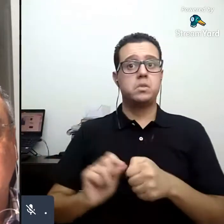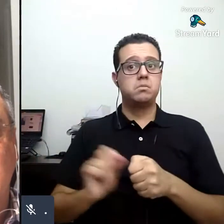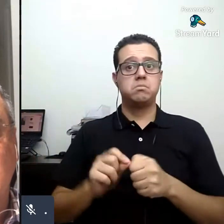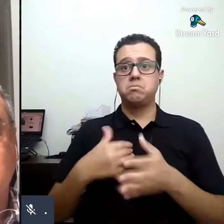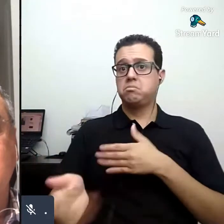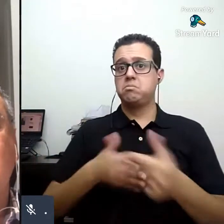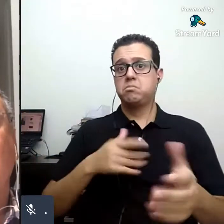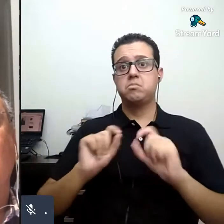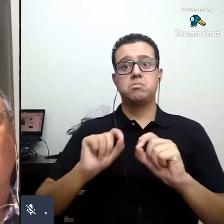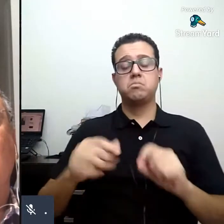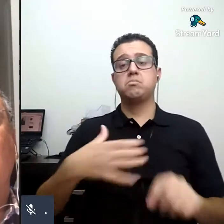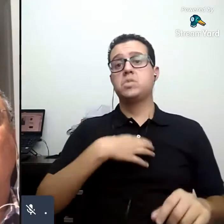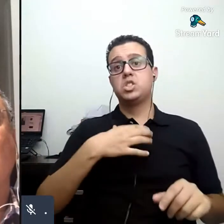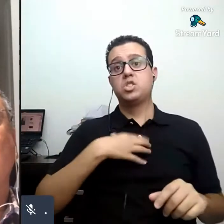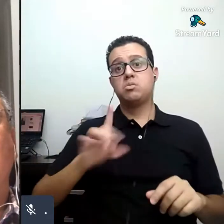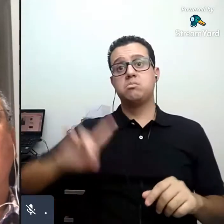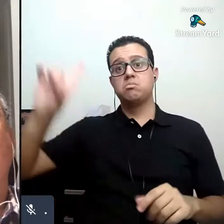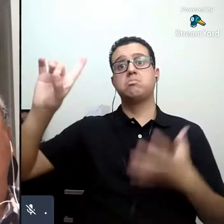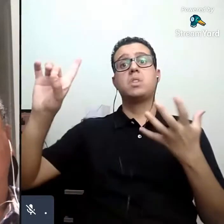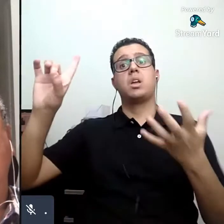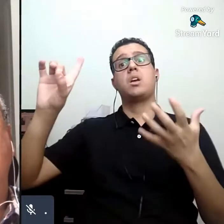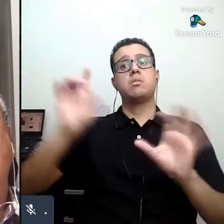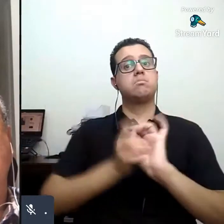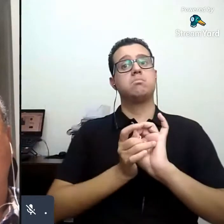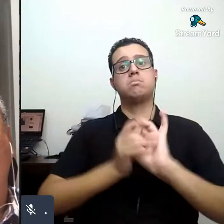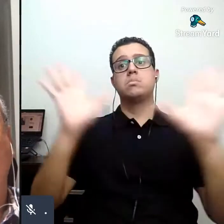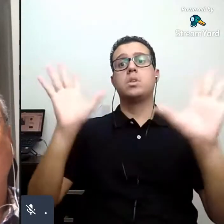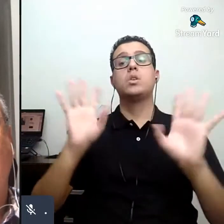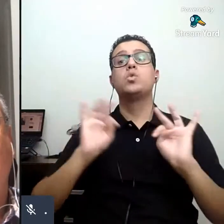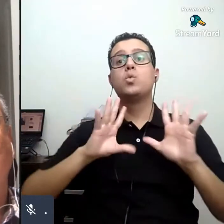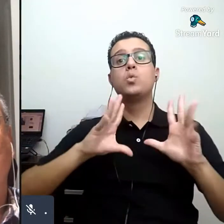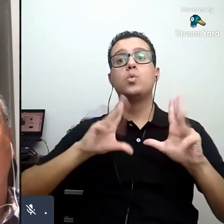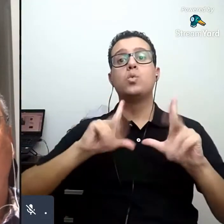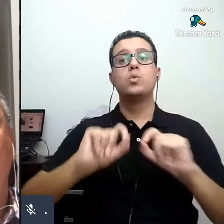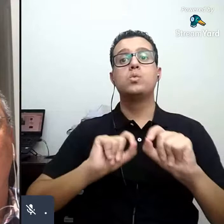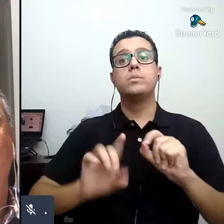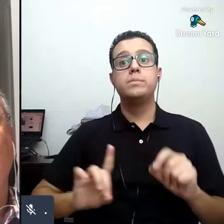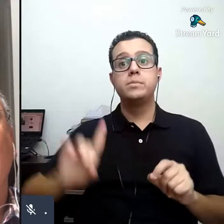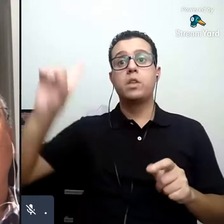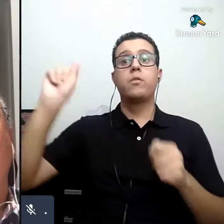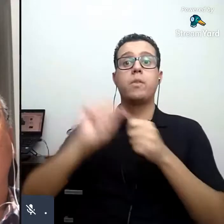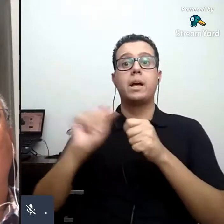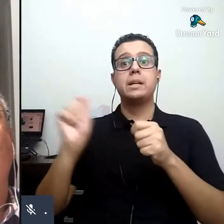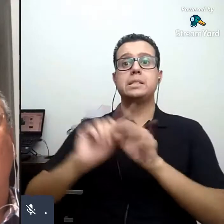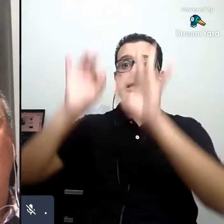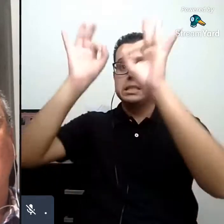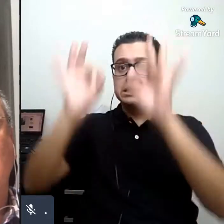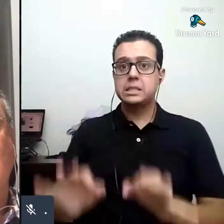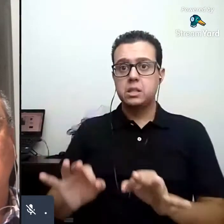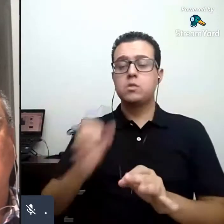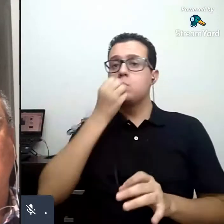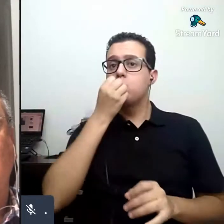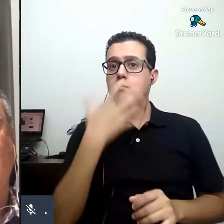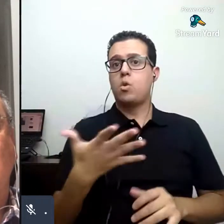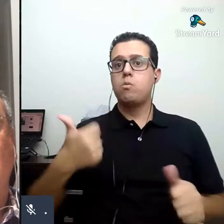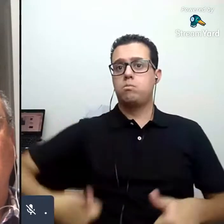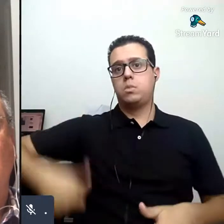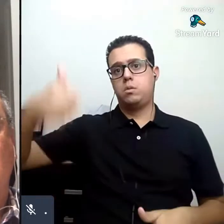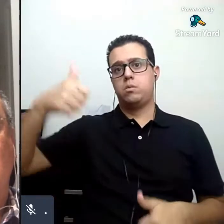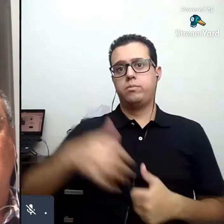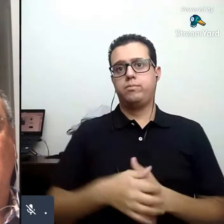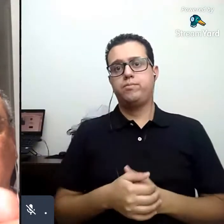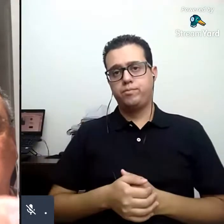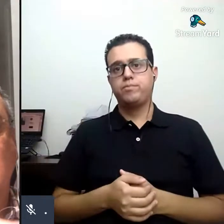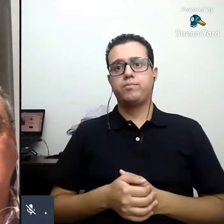que quiser. Que tudo que Ele faz é o certo, é o bom e é o melhor. Eu tenho